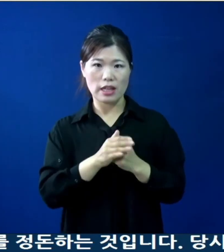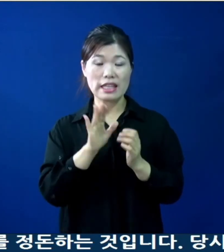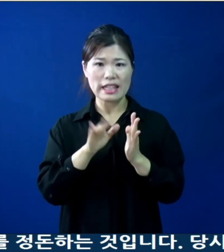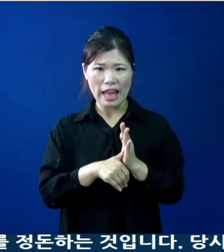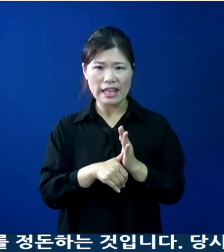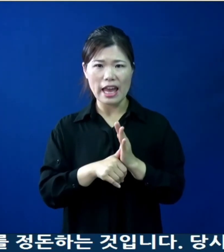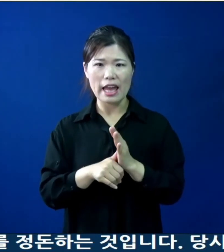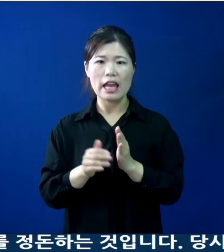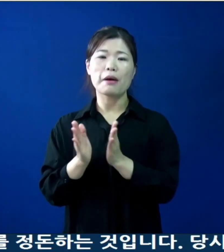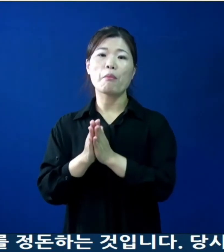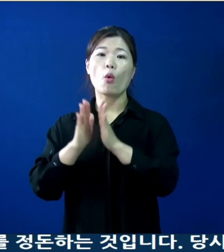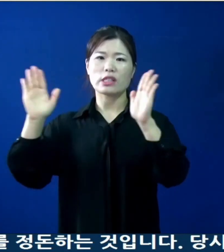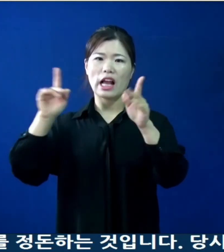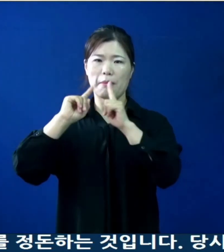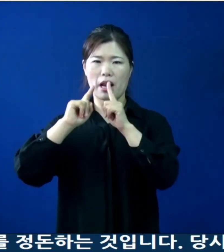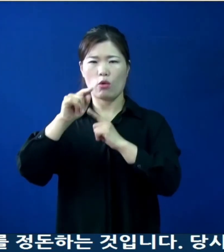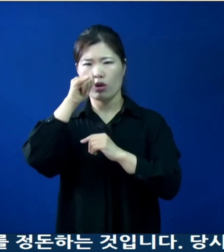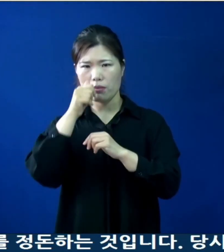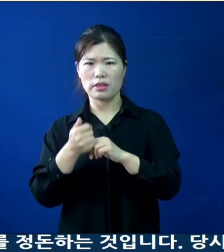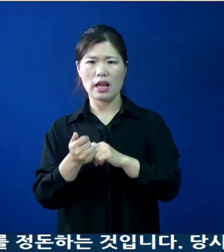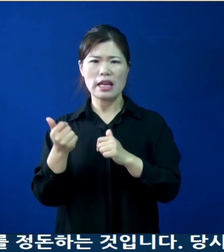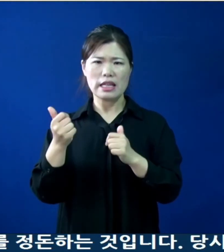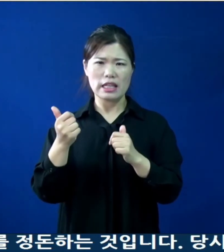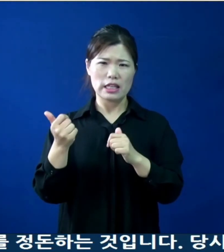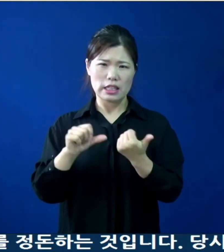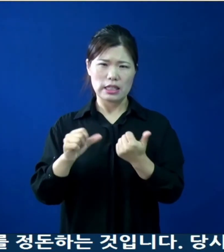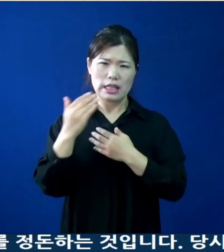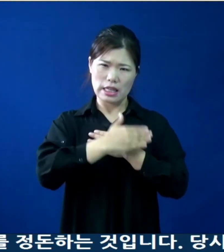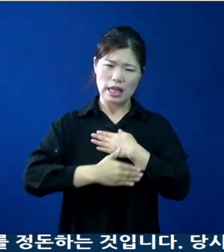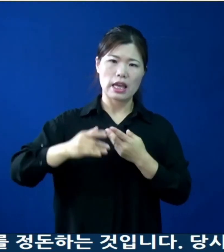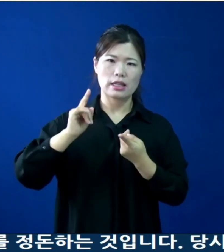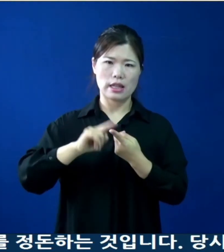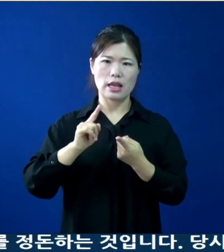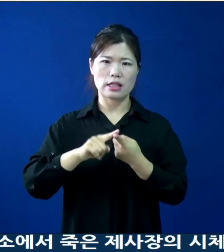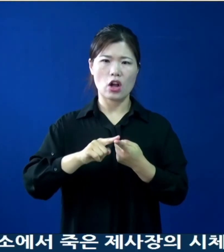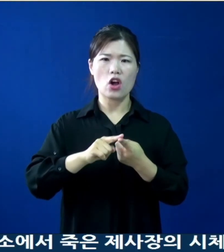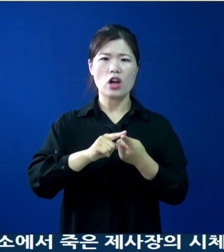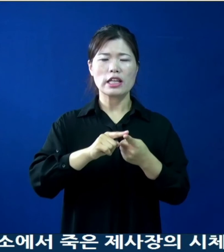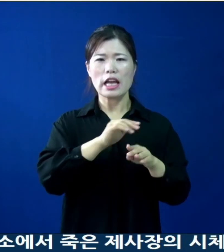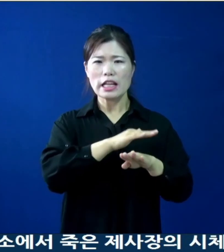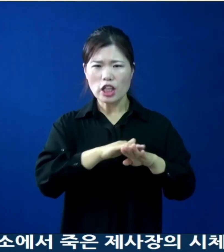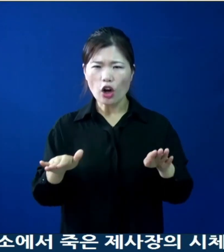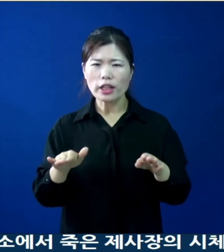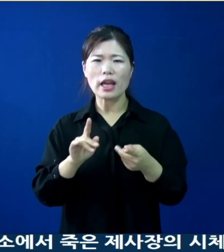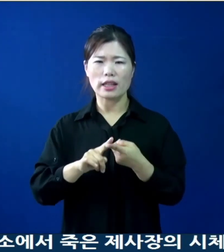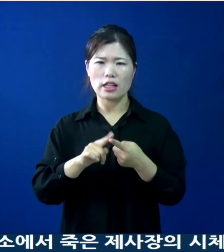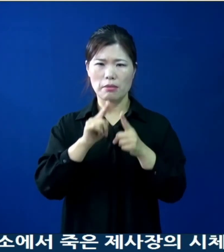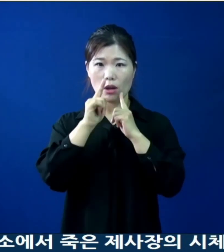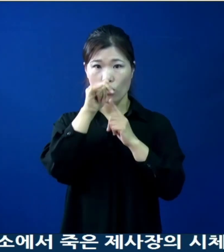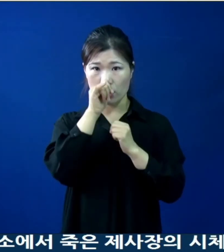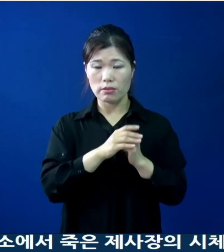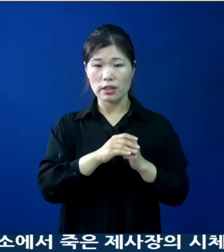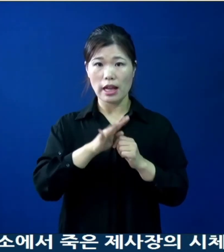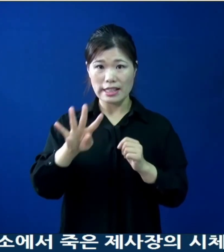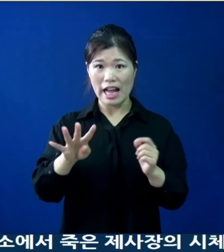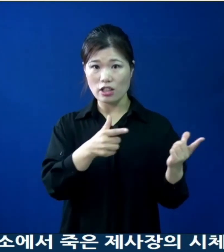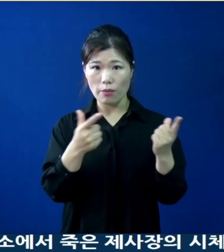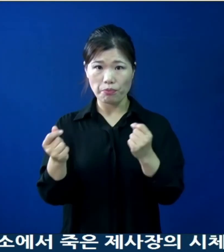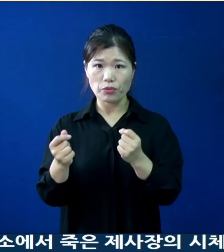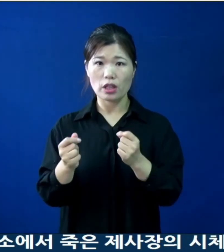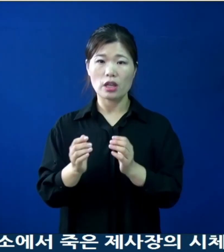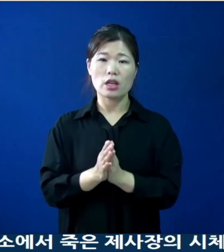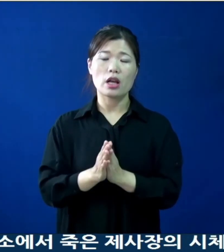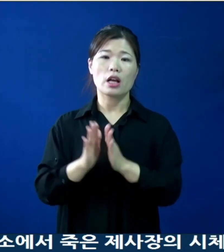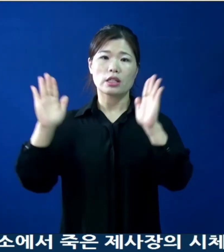시체 처리 방법을 얘기해 주는데 4절과 5절 같이 한번 달아서 읽겠습니다. 모세가 아론의